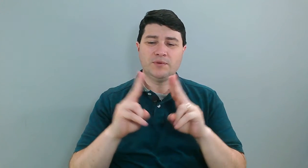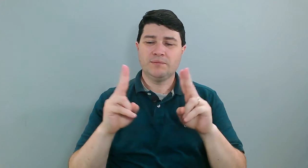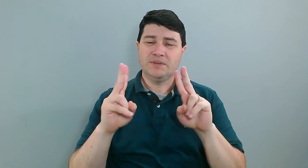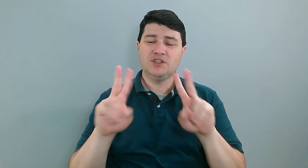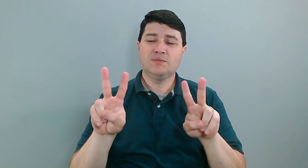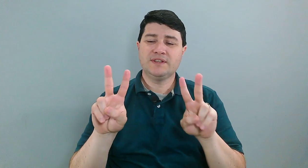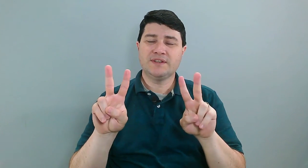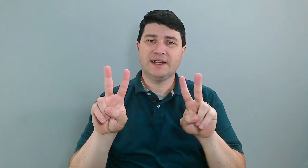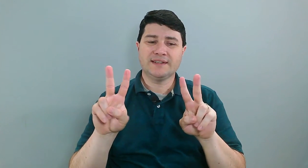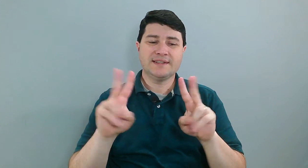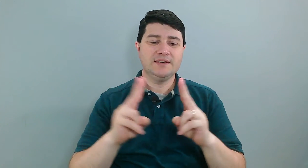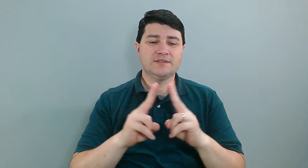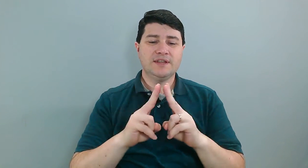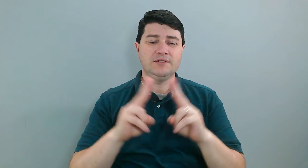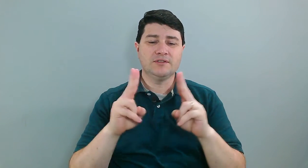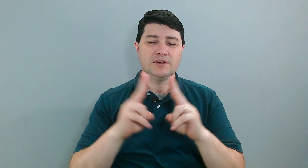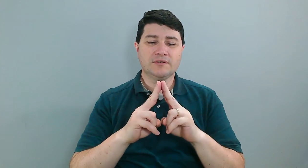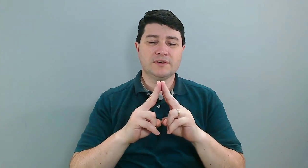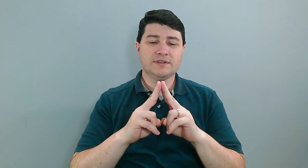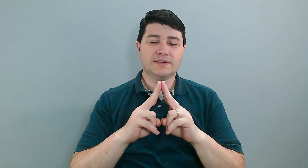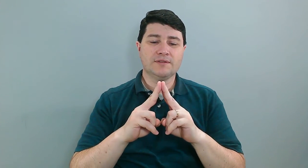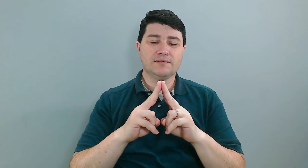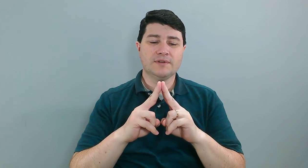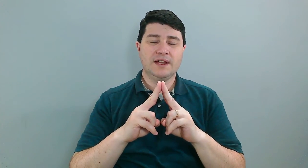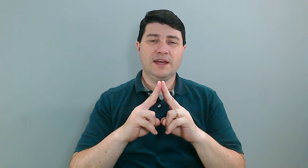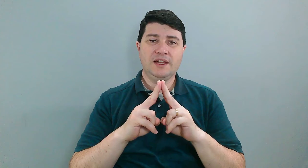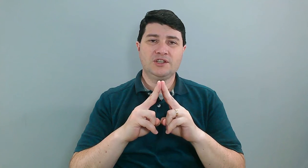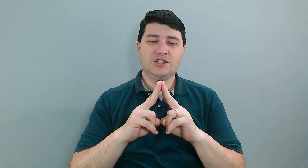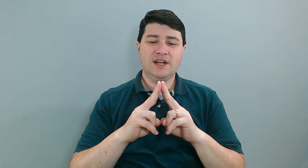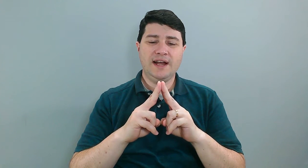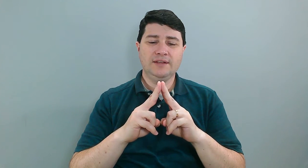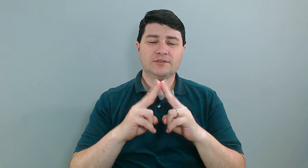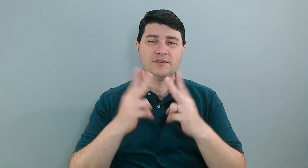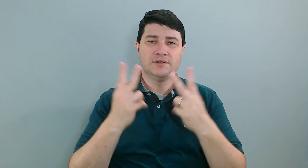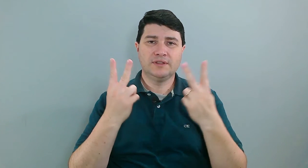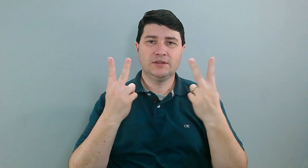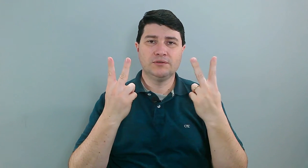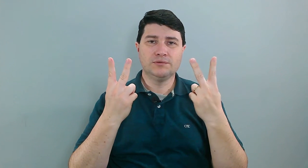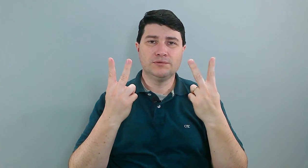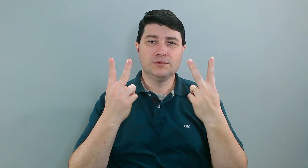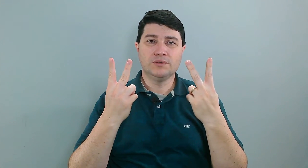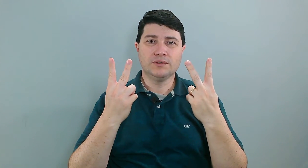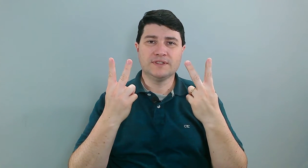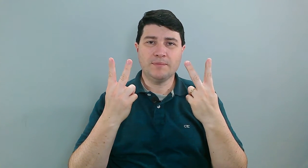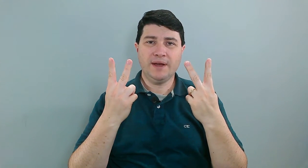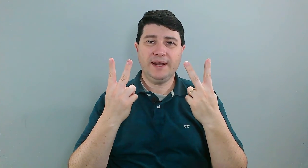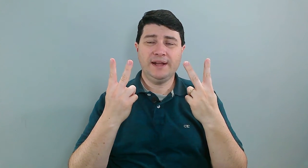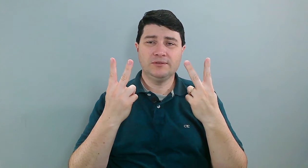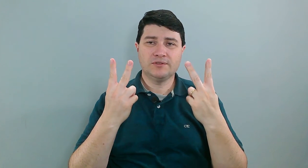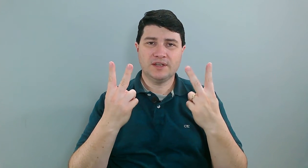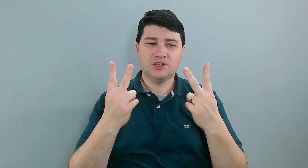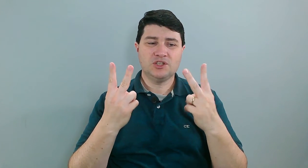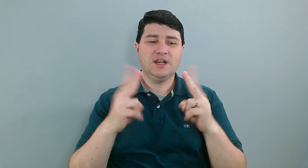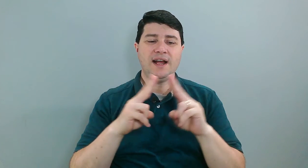mas geralmente assim os dedos, então estão esticados, dedo 1 e 2 separados,